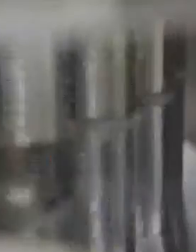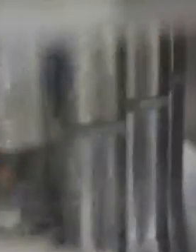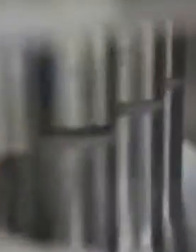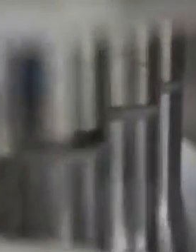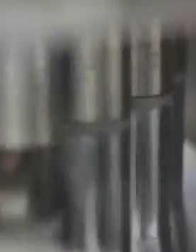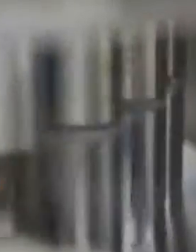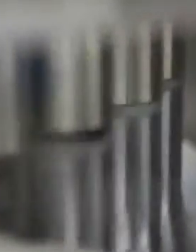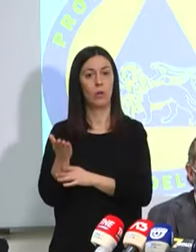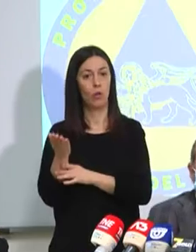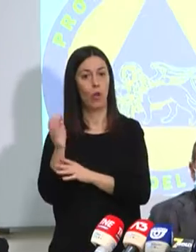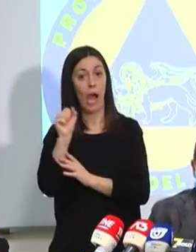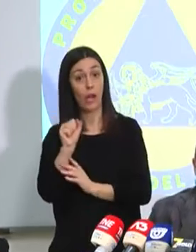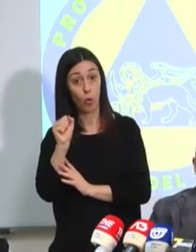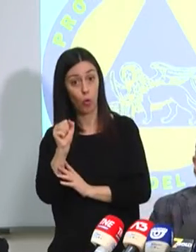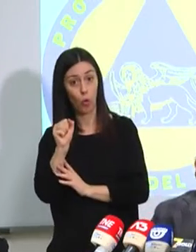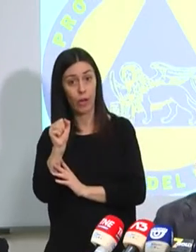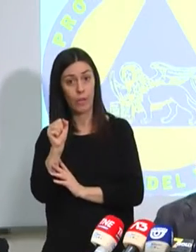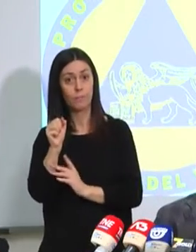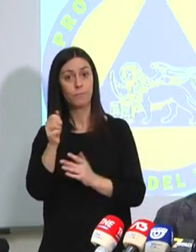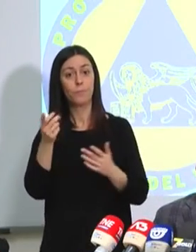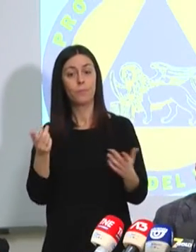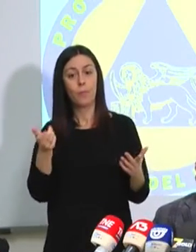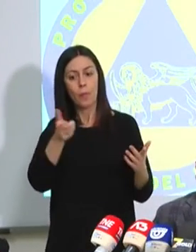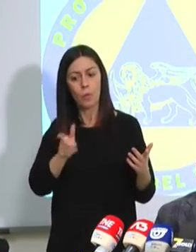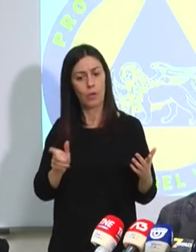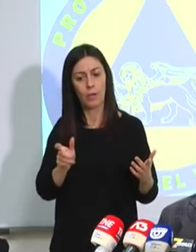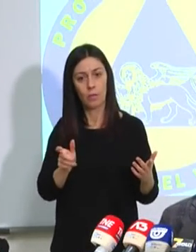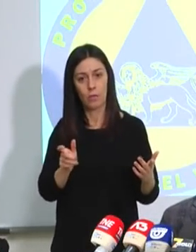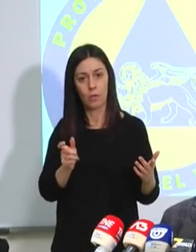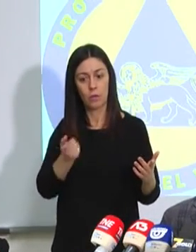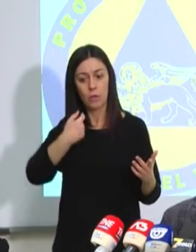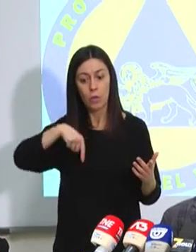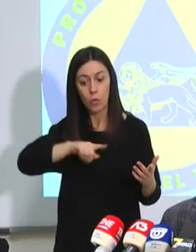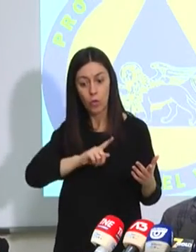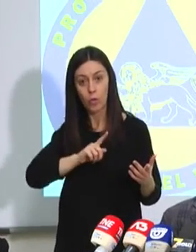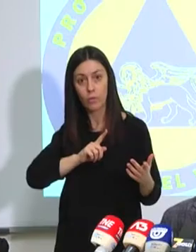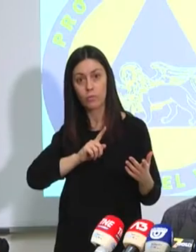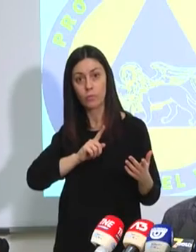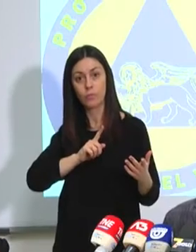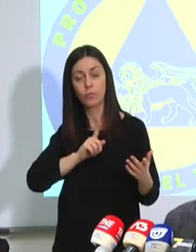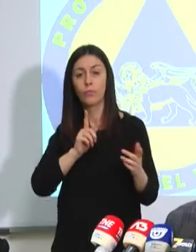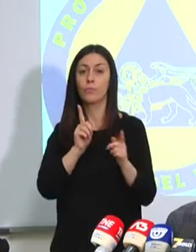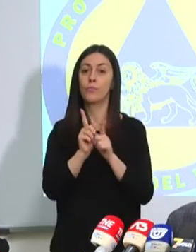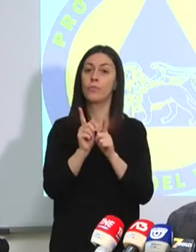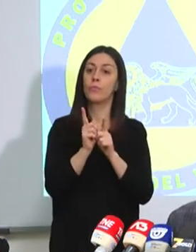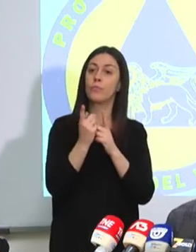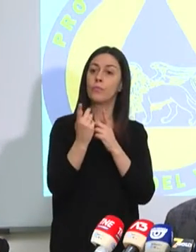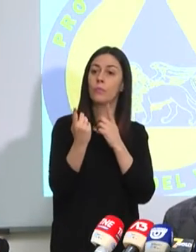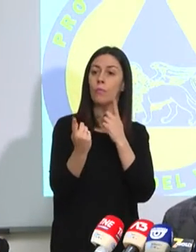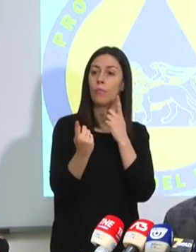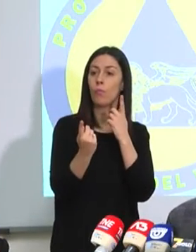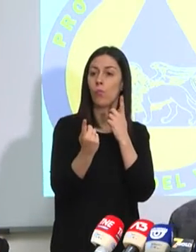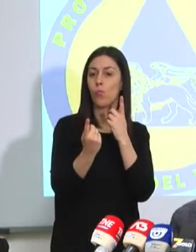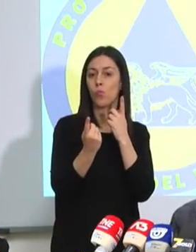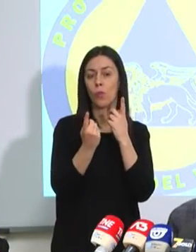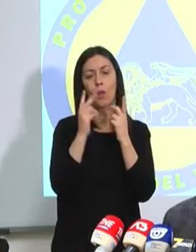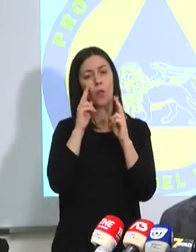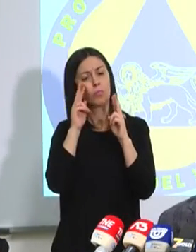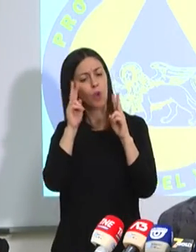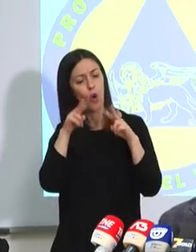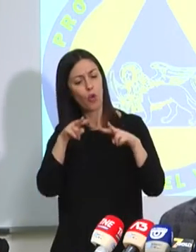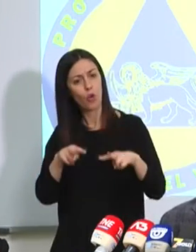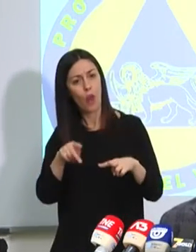una prima verifica. Noi non siamo nelle condizioni di verificare se l'offerta ha un vaccino